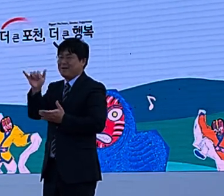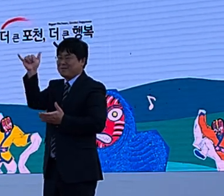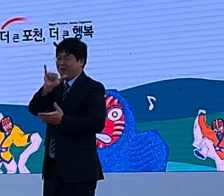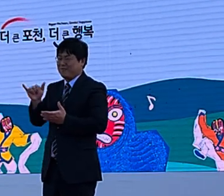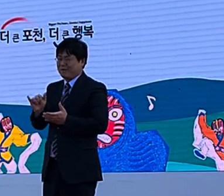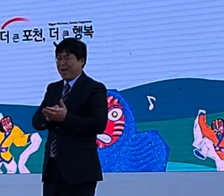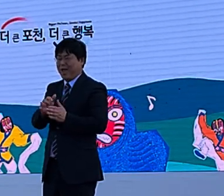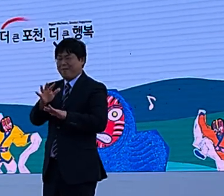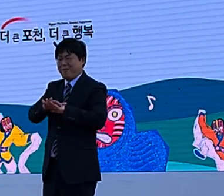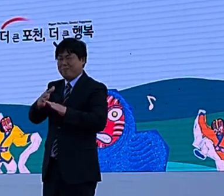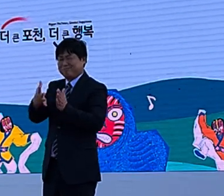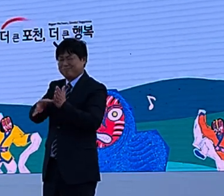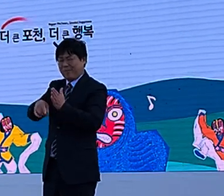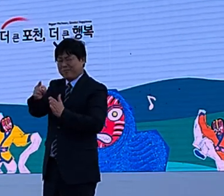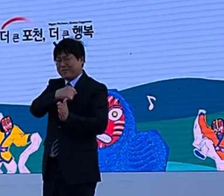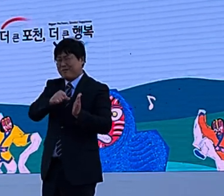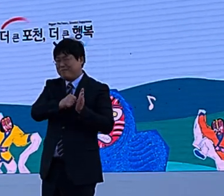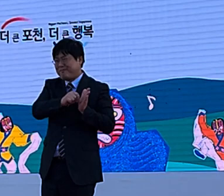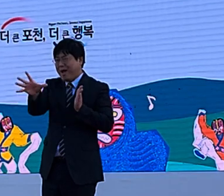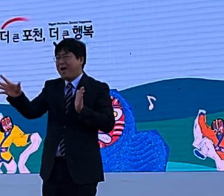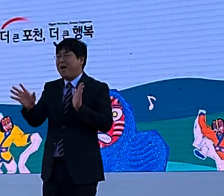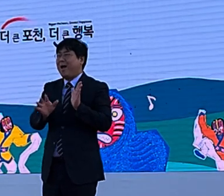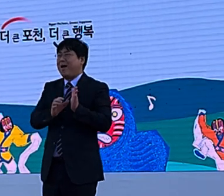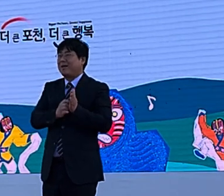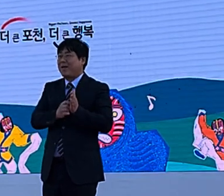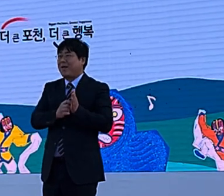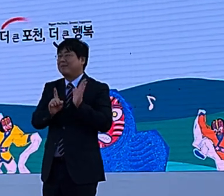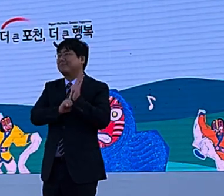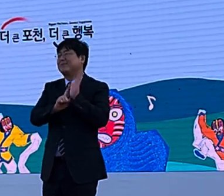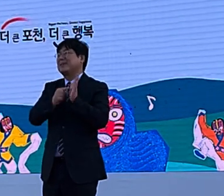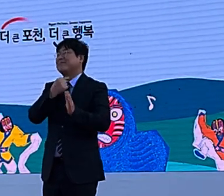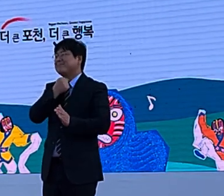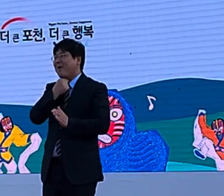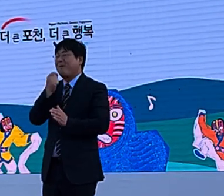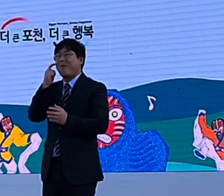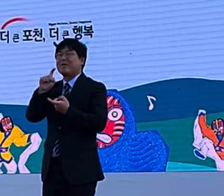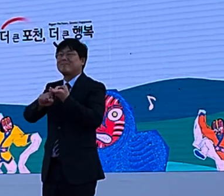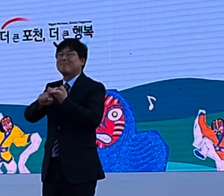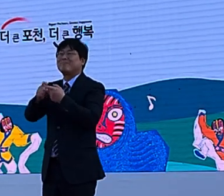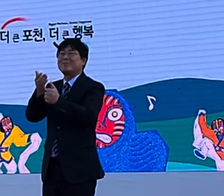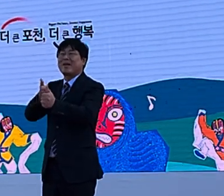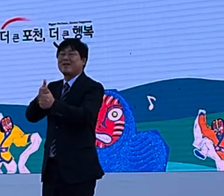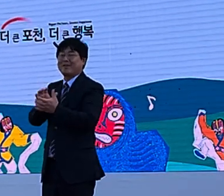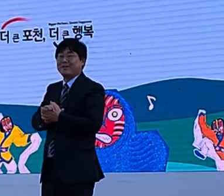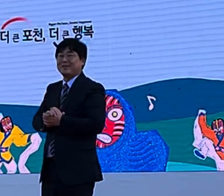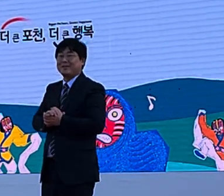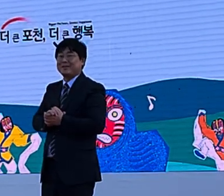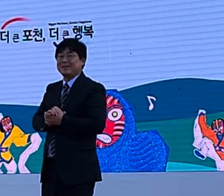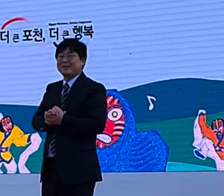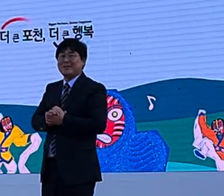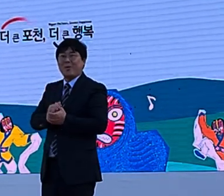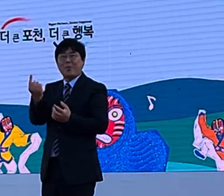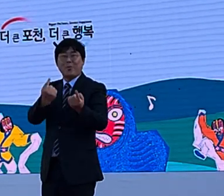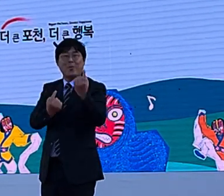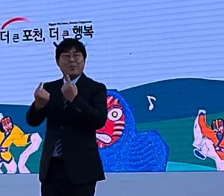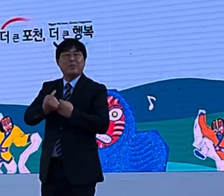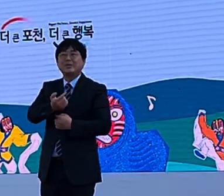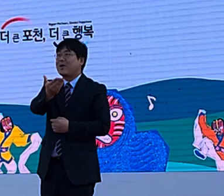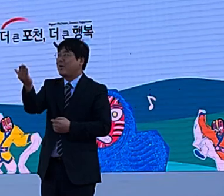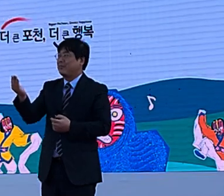많은 준비를 하였으니 많은 관심 가져주시길 바랍니다 주차장에 찾아오신 시민 여러분